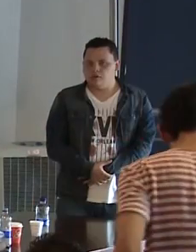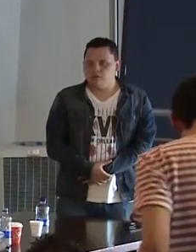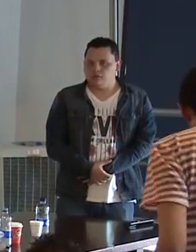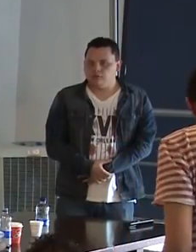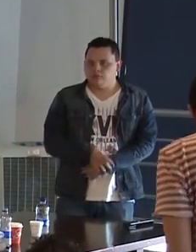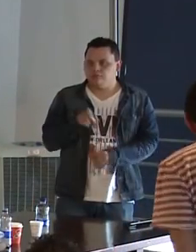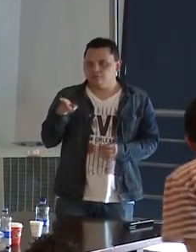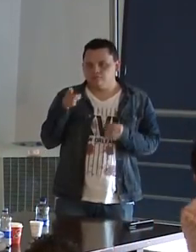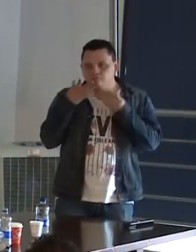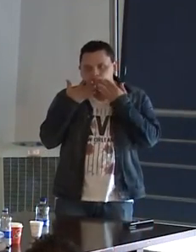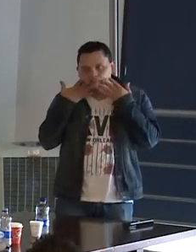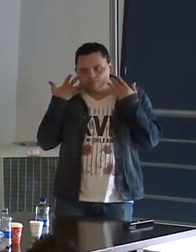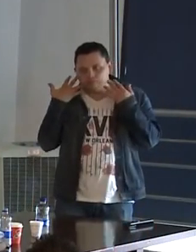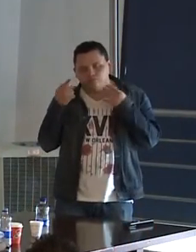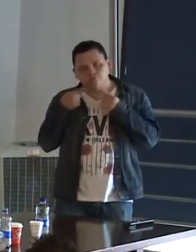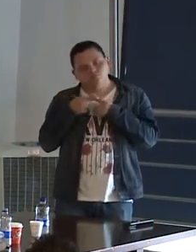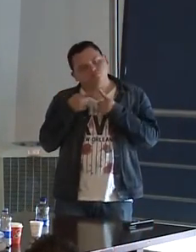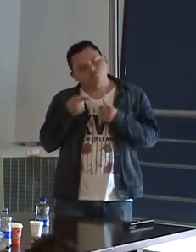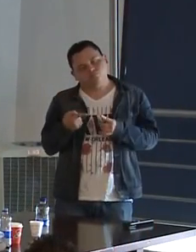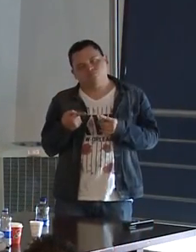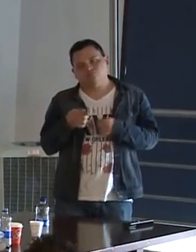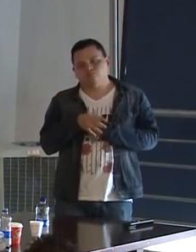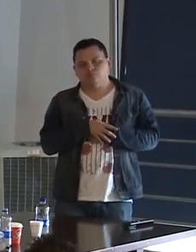Con el gesto amable que ha tenido